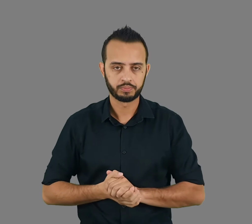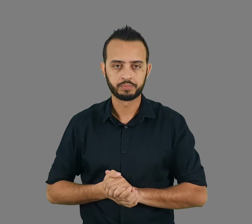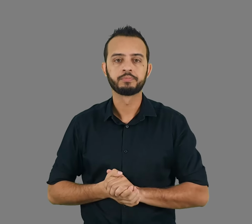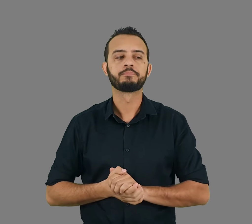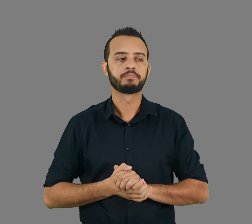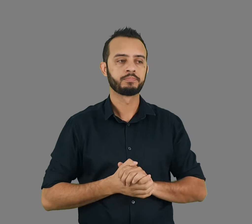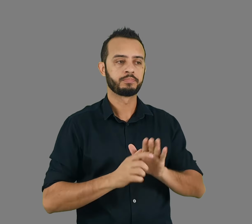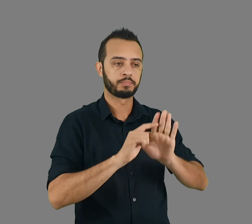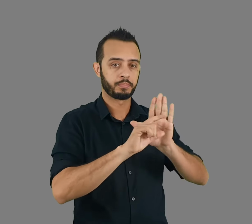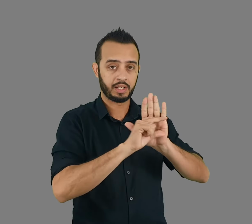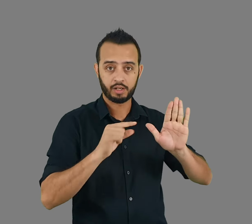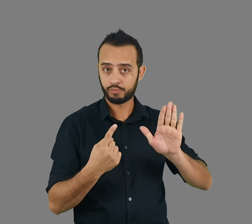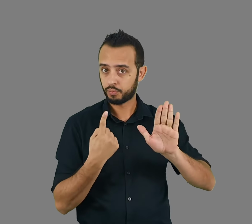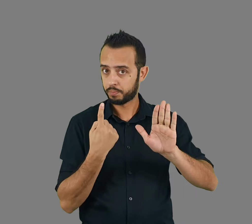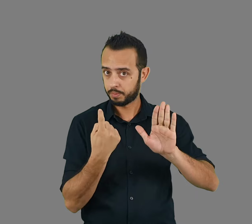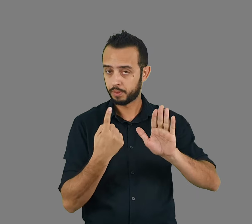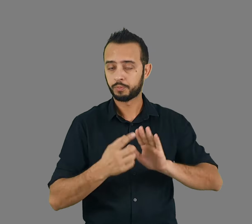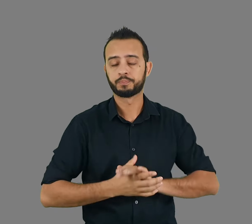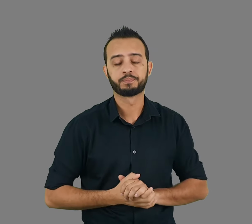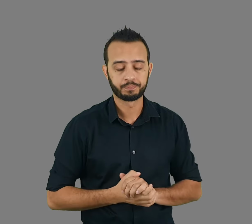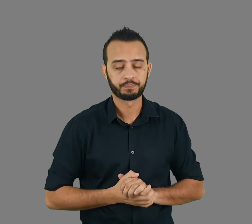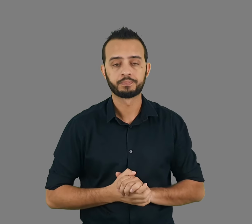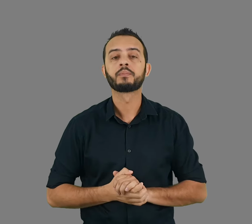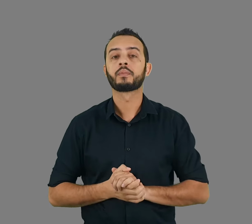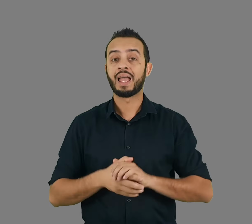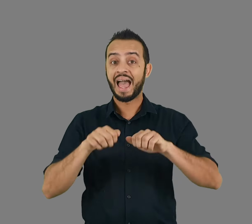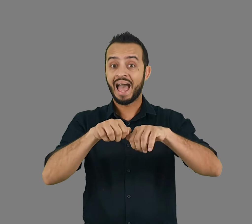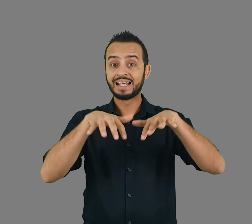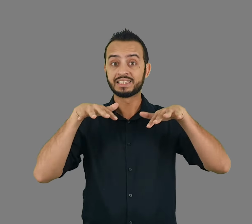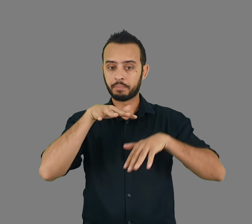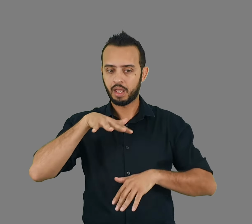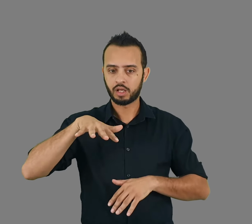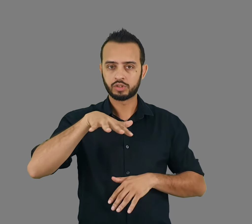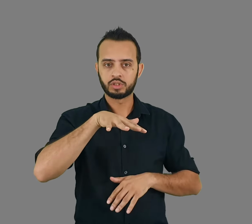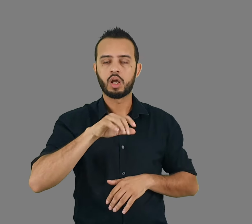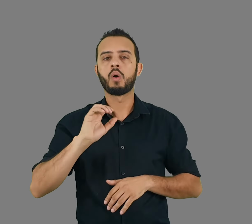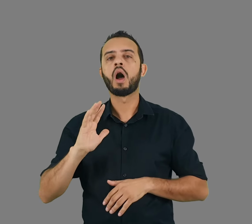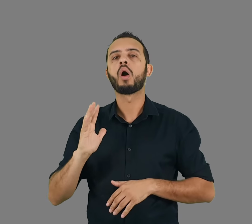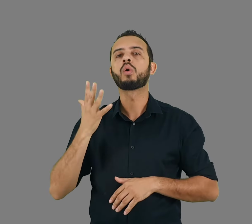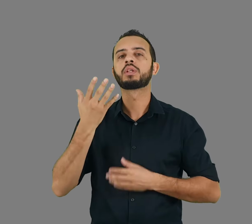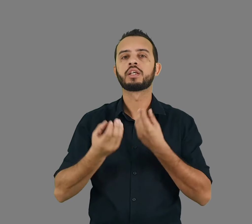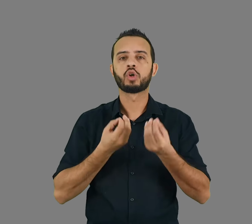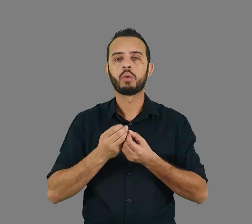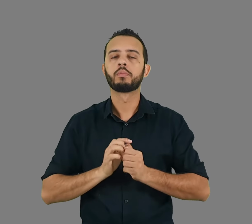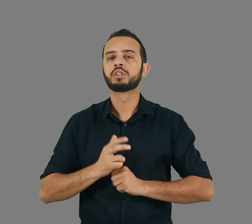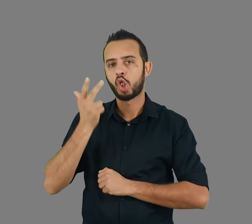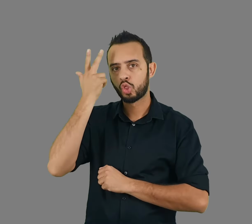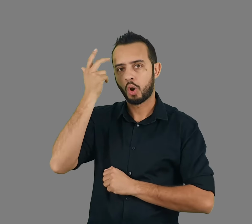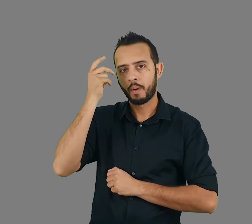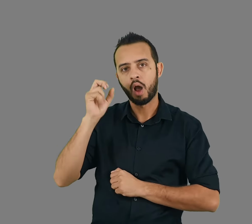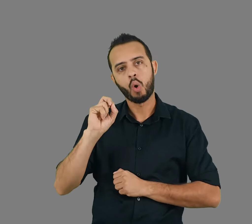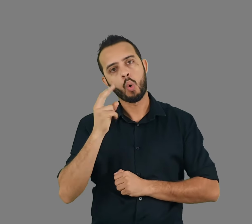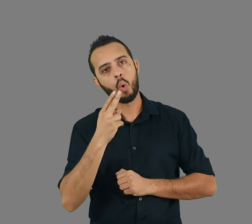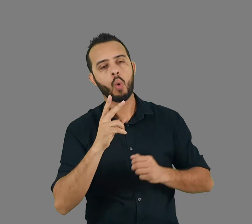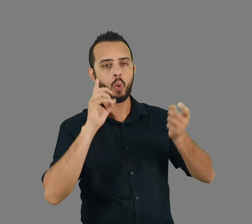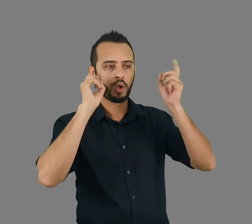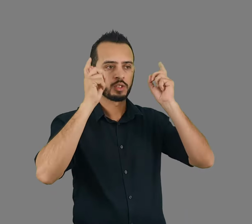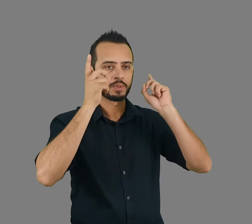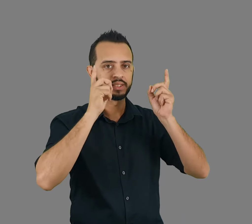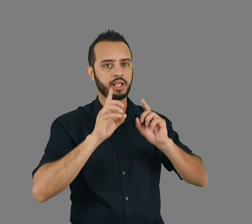Parágrafo 1º. As Assembleias Gerais poderão ser ordinárias ou extraordinárias e serão convocadas